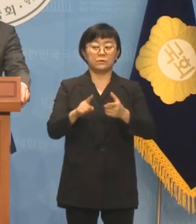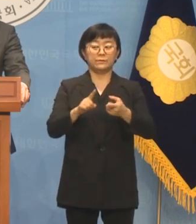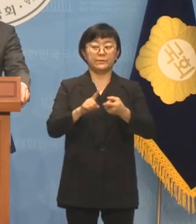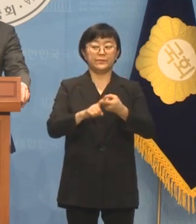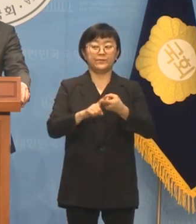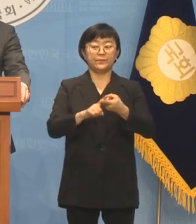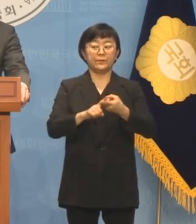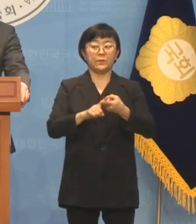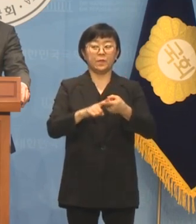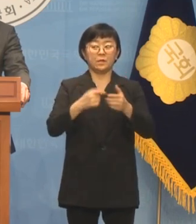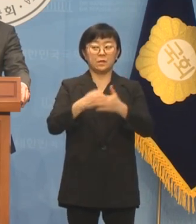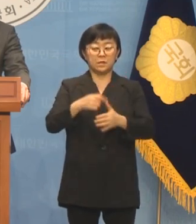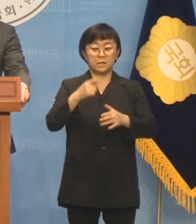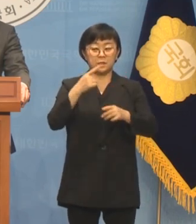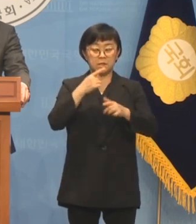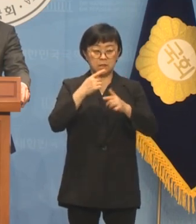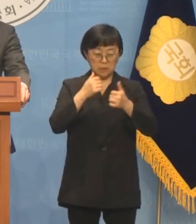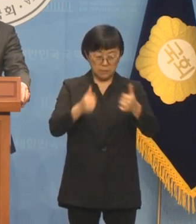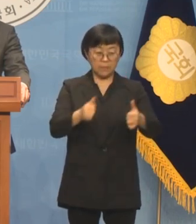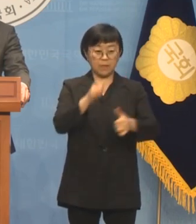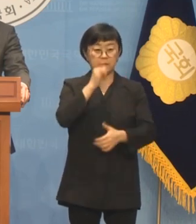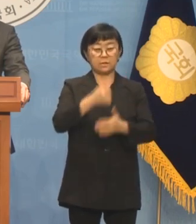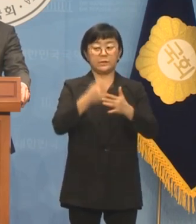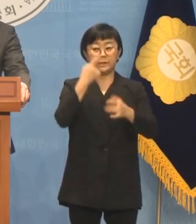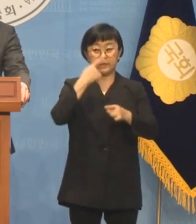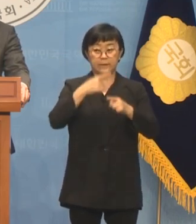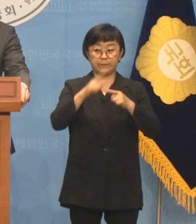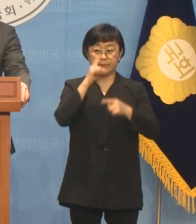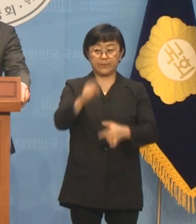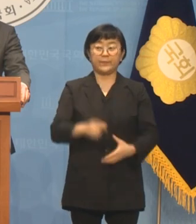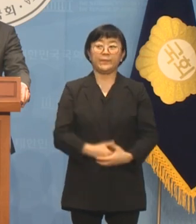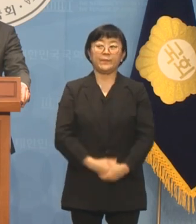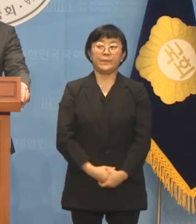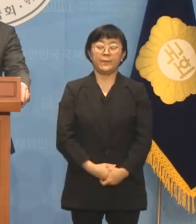대한 날선 심판을 가할 것입니다.